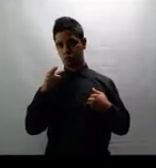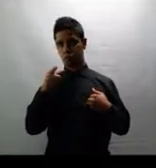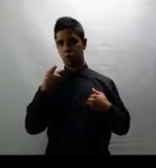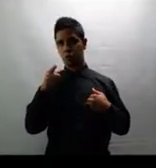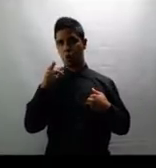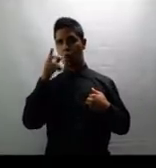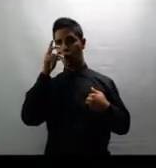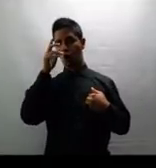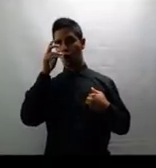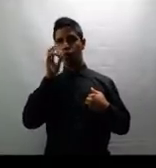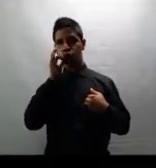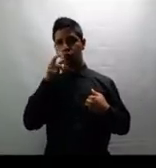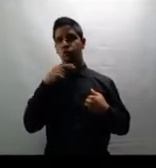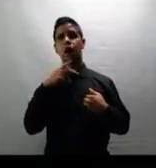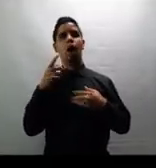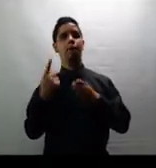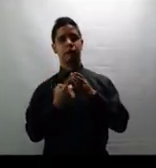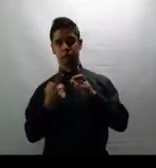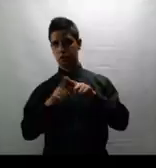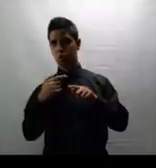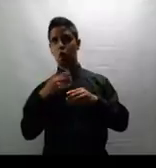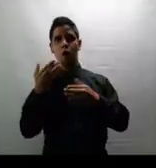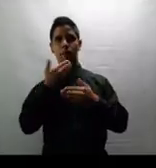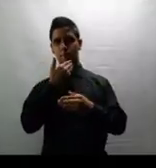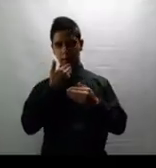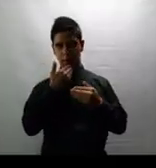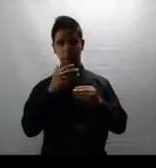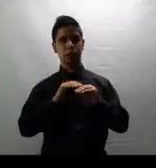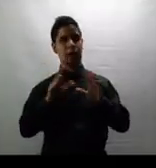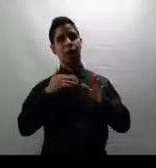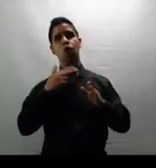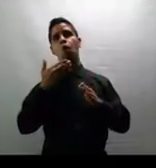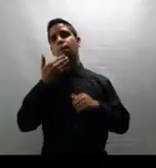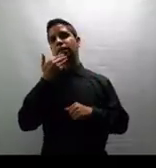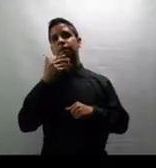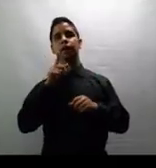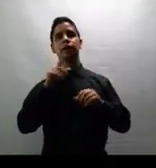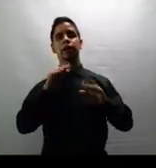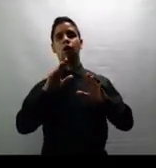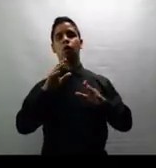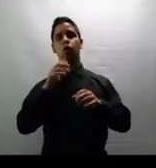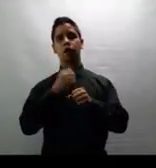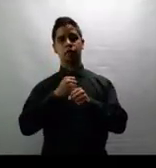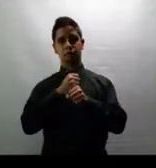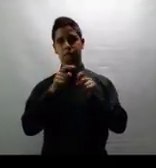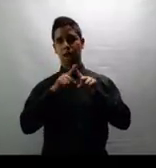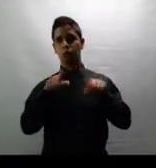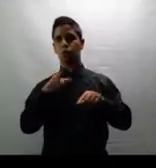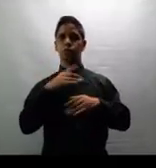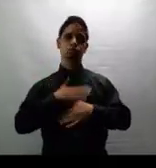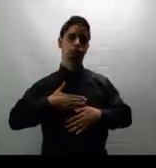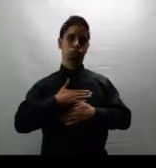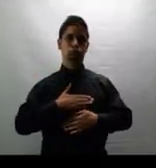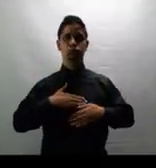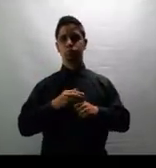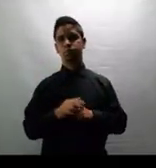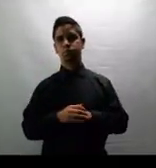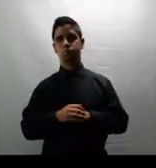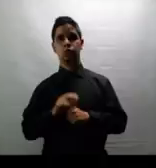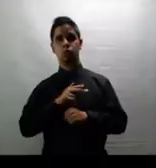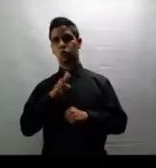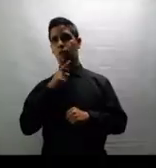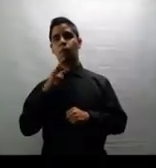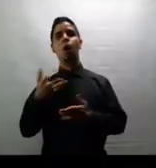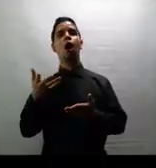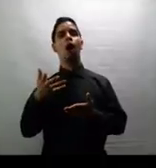emparedados pizzas y por supuesto cada fe para acompañar tu parada puedes hacer la orden de tu delicia